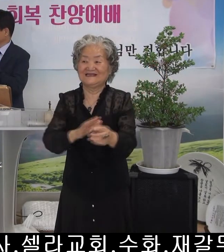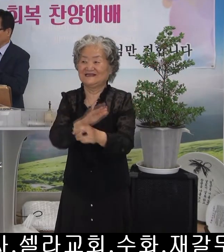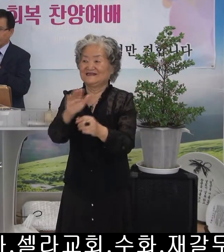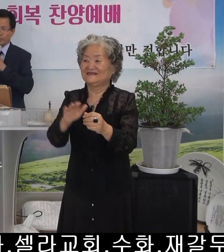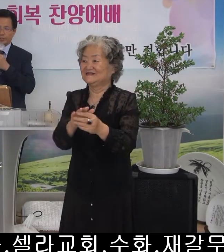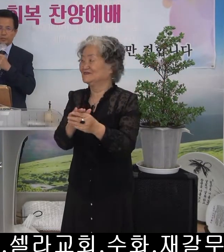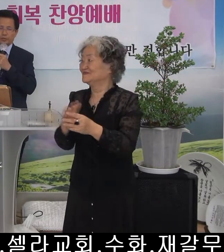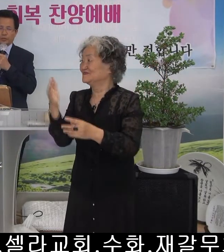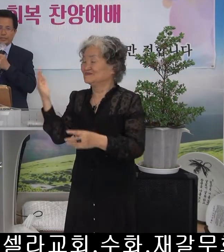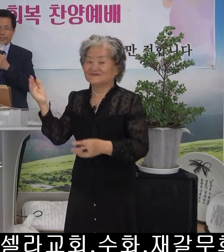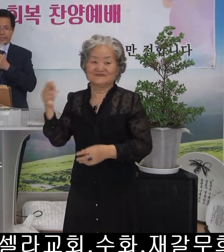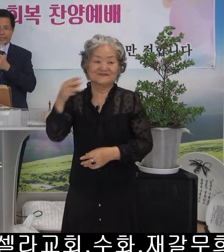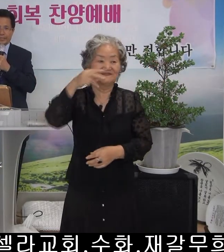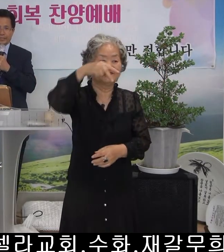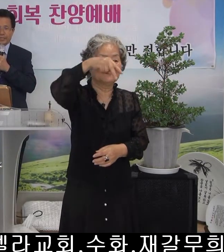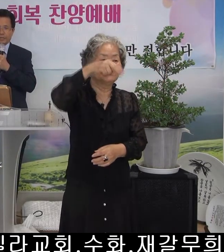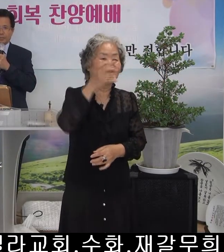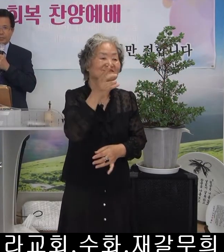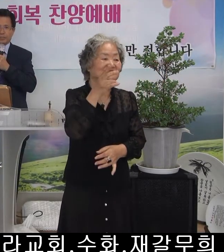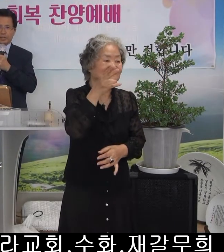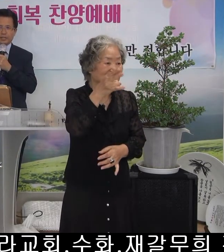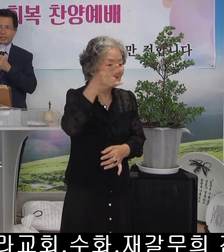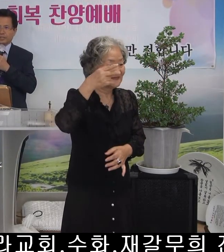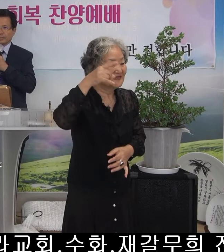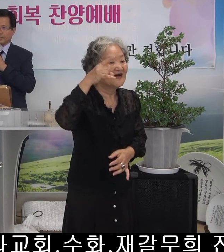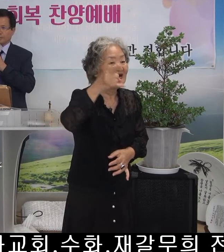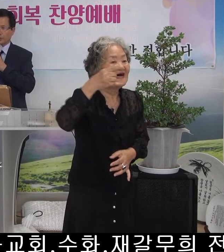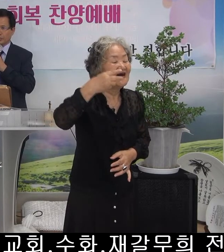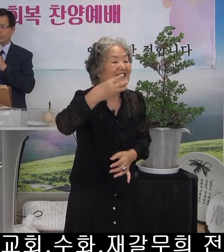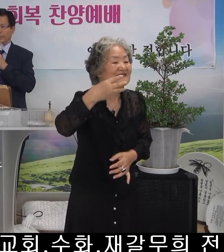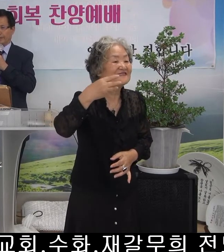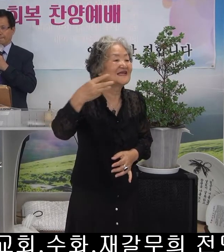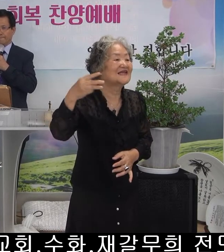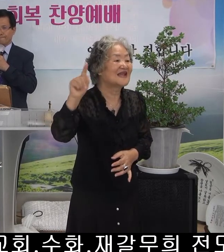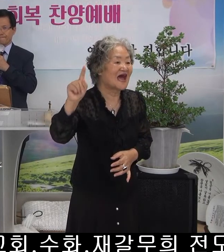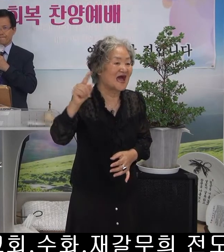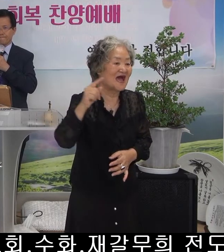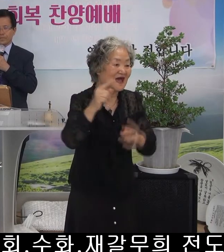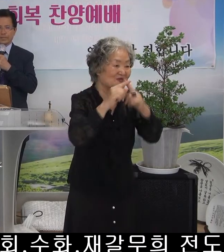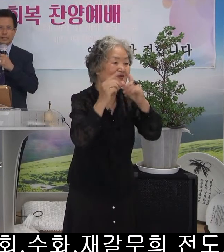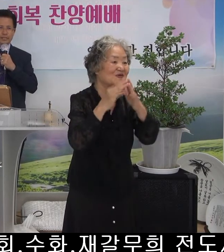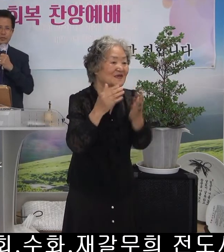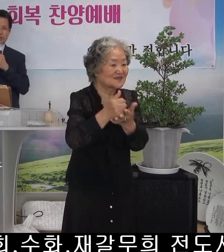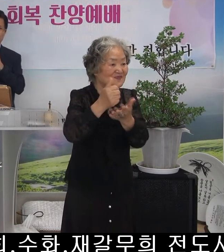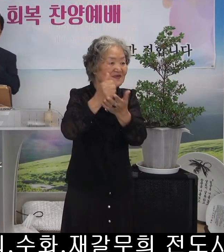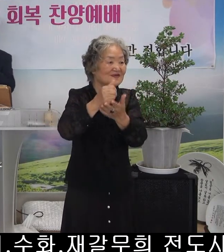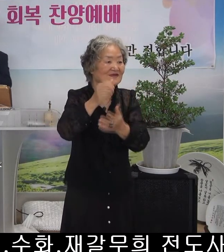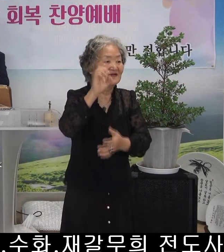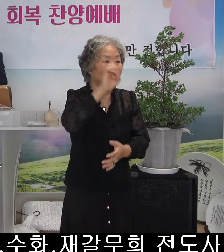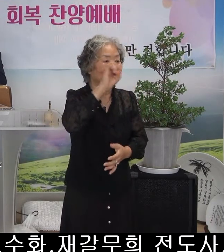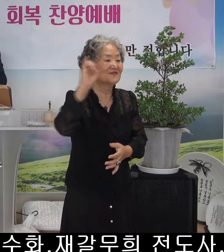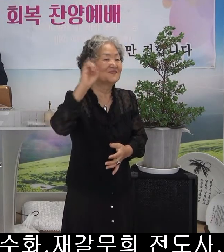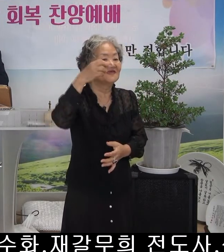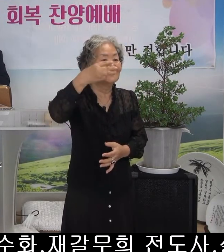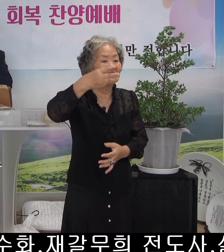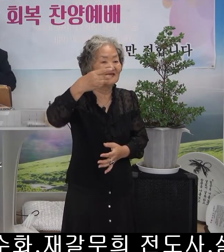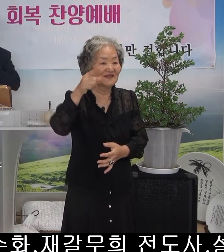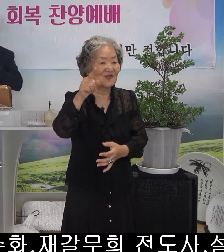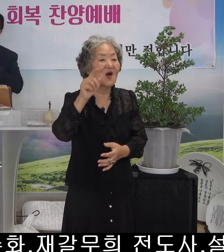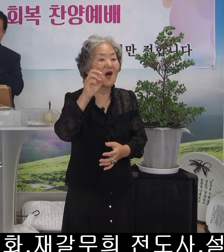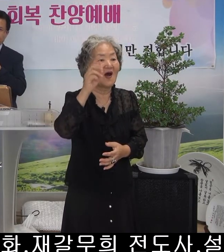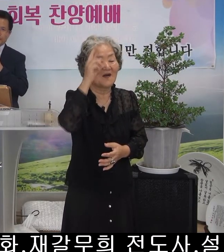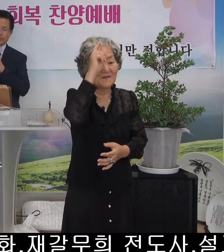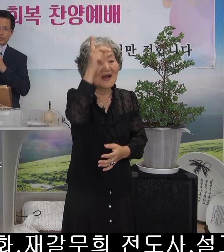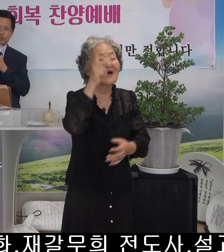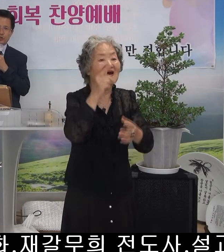셀라 선교교회를 섬기고 있는 피터박 목사입니다. 세계 한 50개 나라를